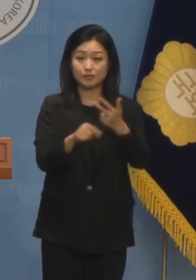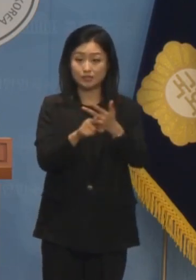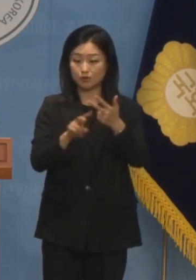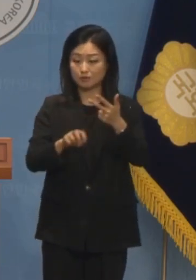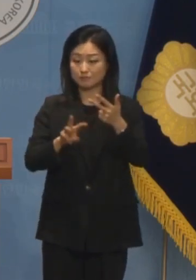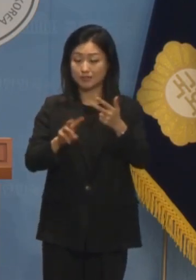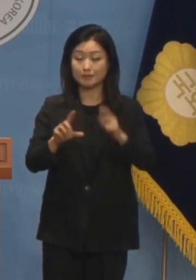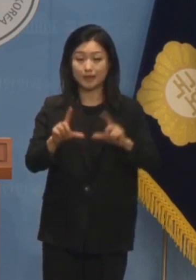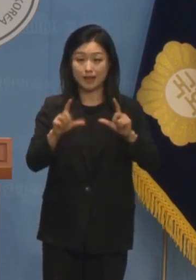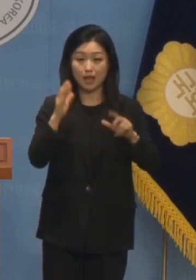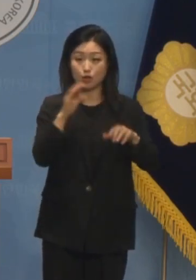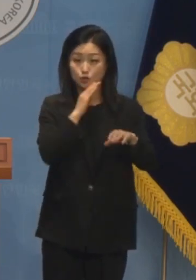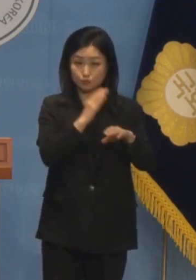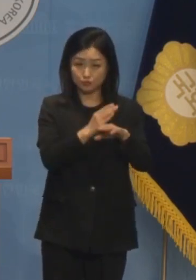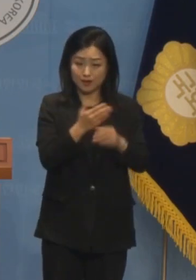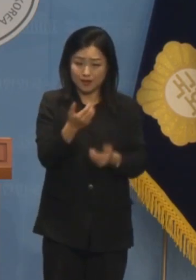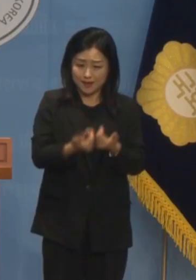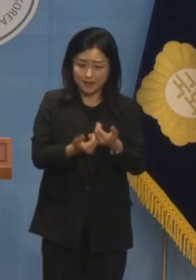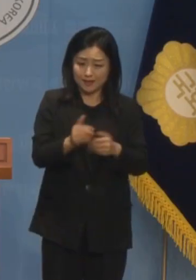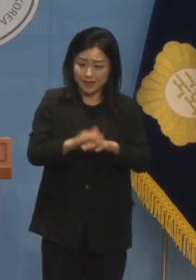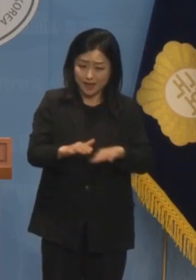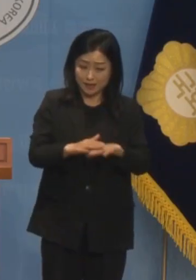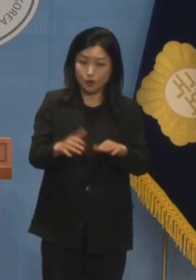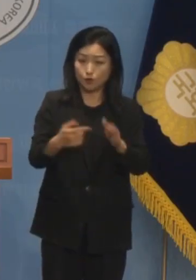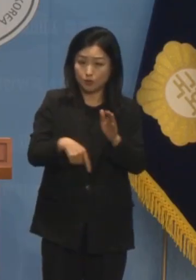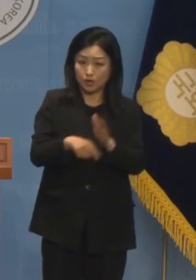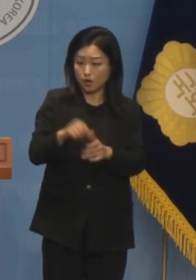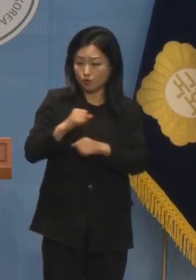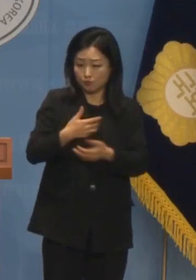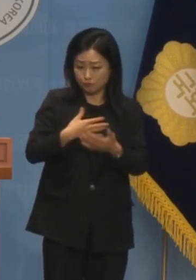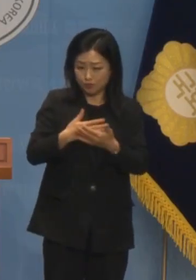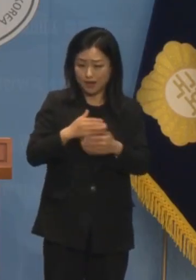23일에 남북관계 경색 및 한반도 군사적